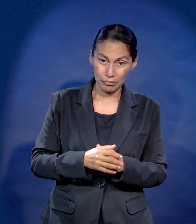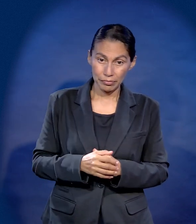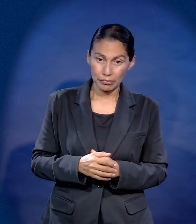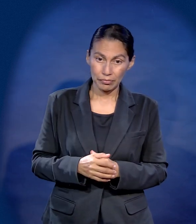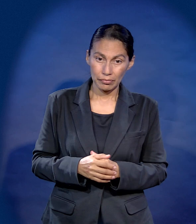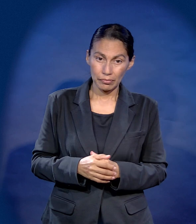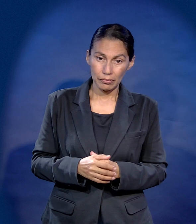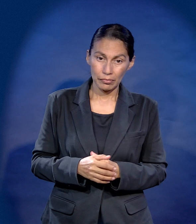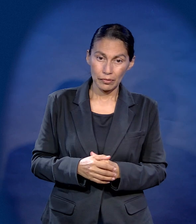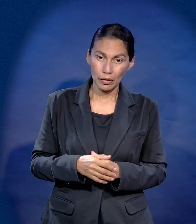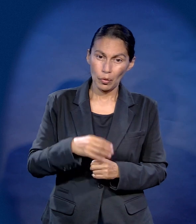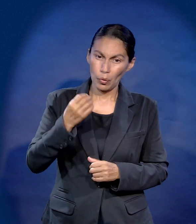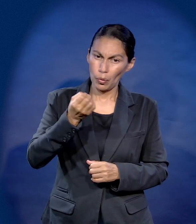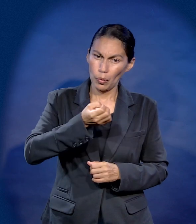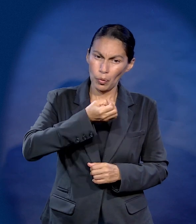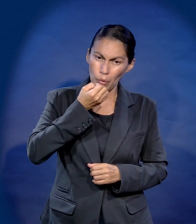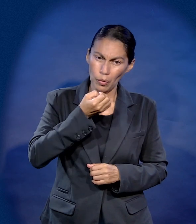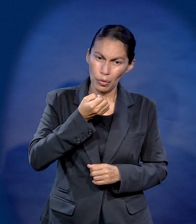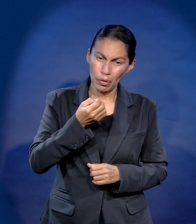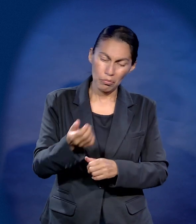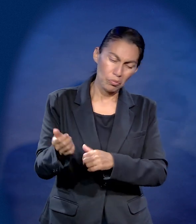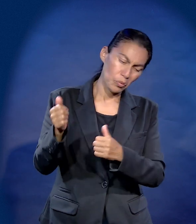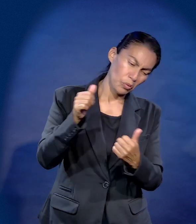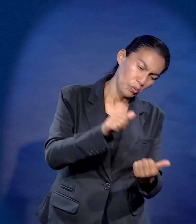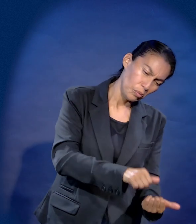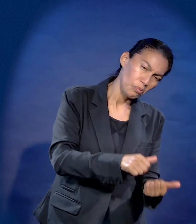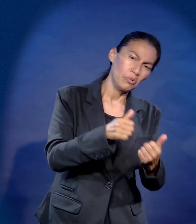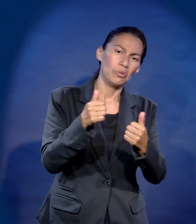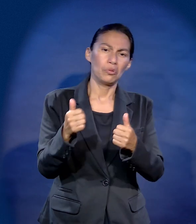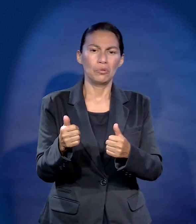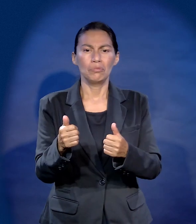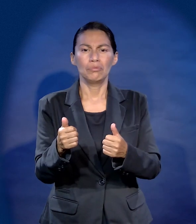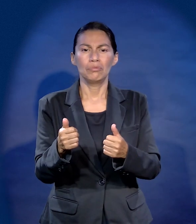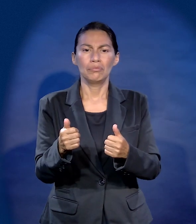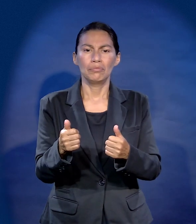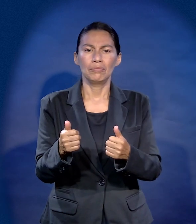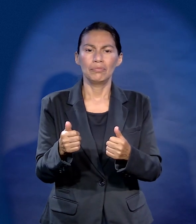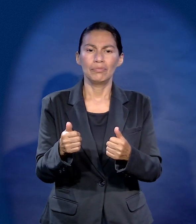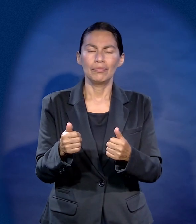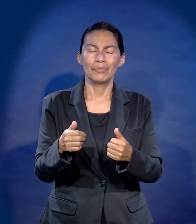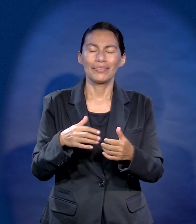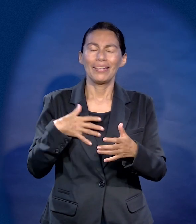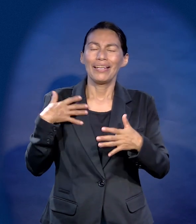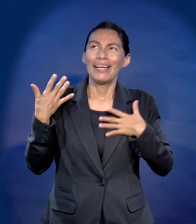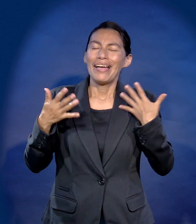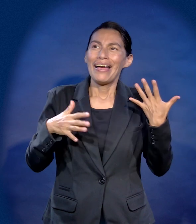Levantó su mano, oró y así, como si fuera pluma.